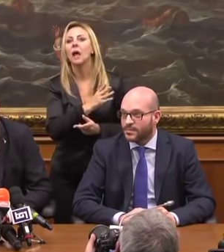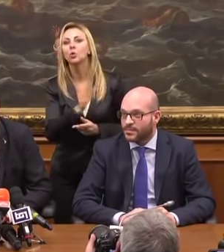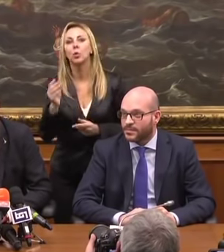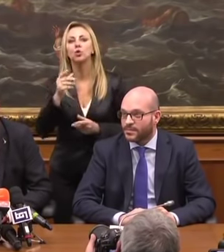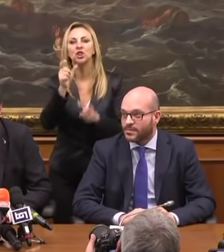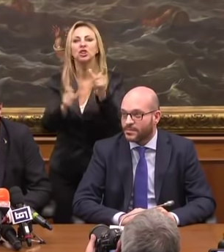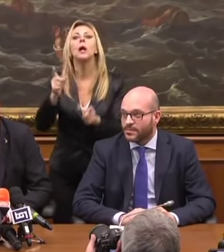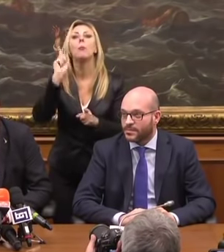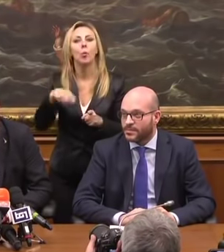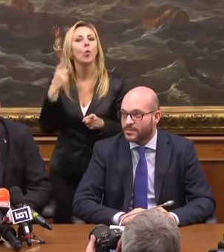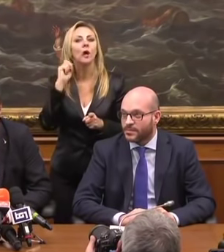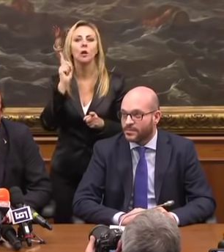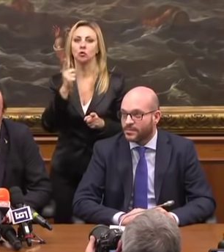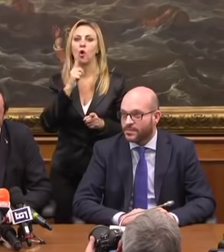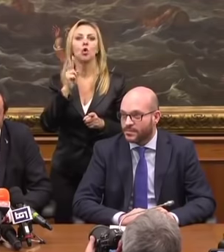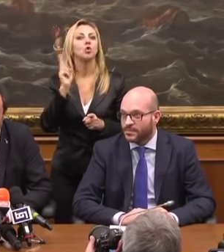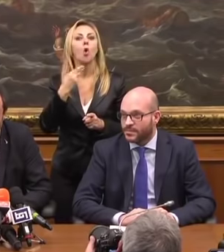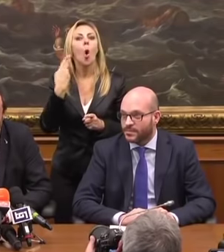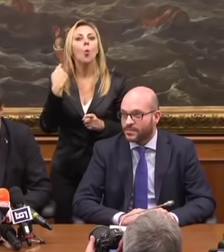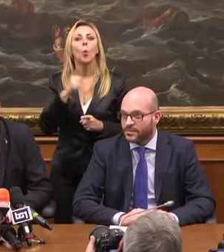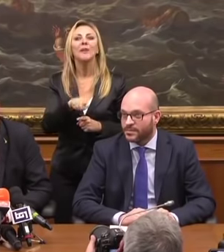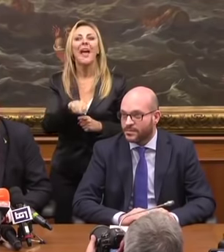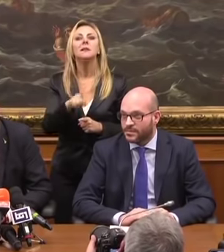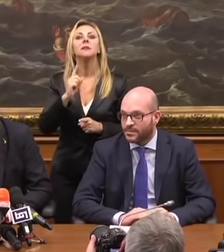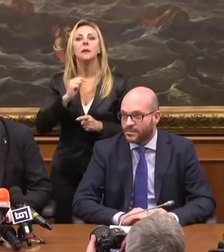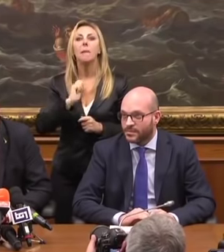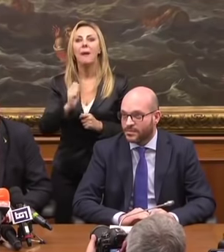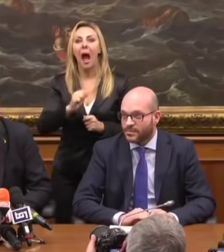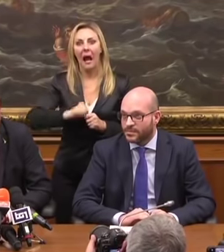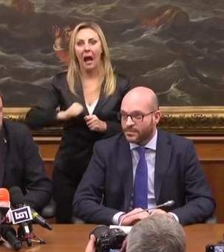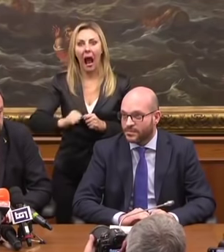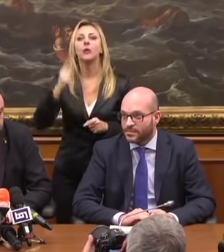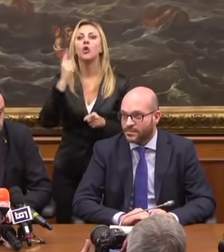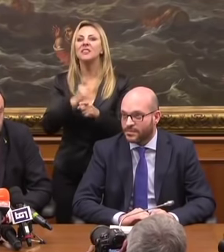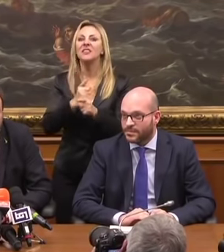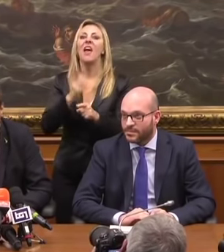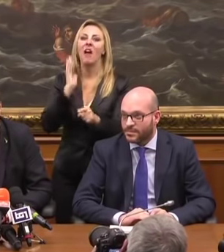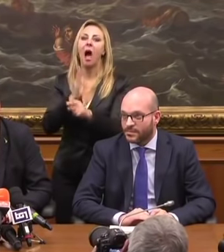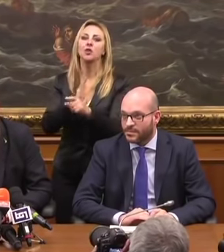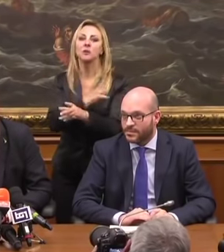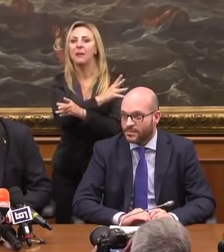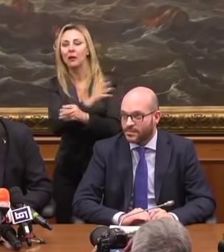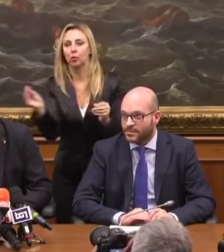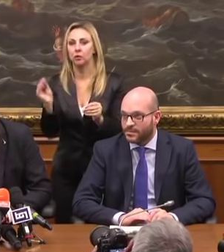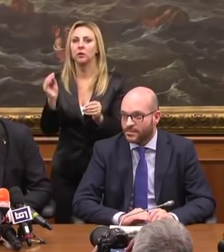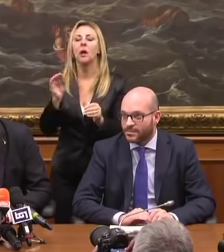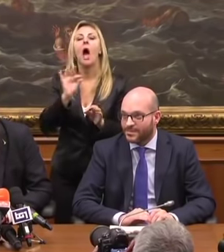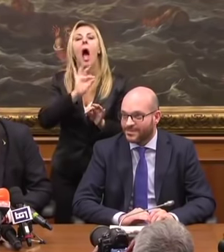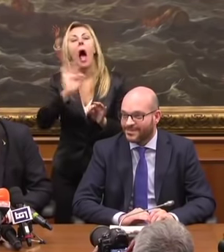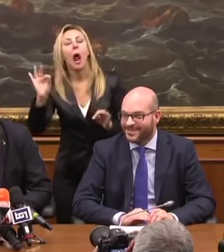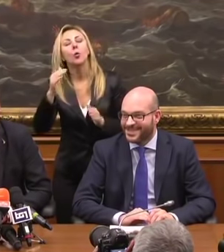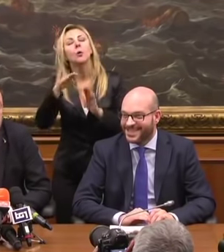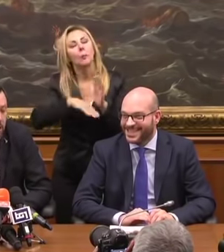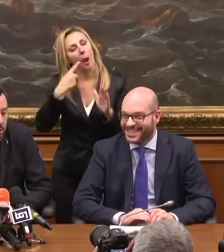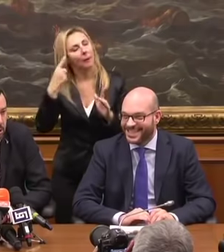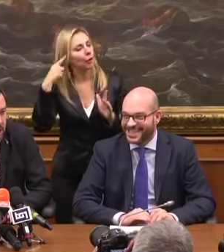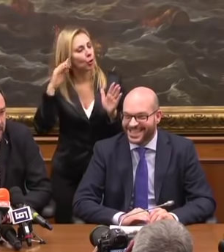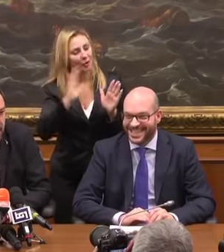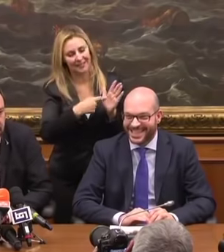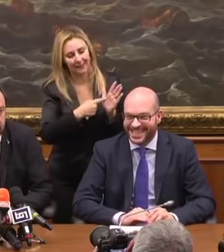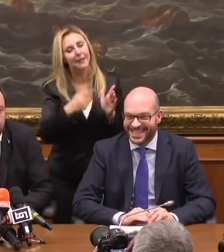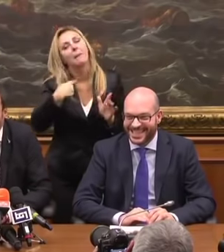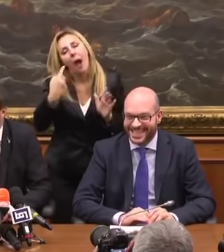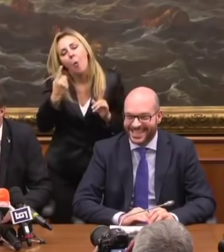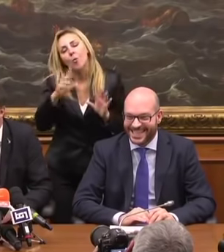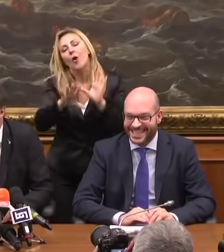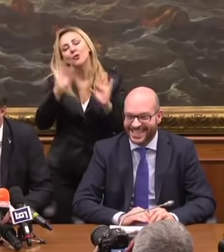udenti, sia fruibile da tutti i cittadini, anche dai non udenti. Poi magari qualche programma è meglio non sentirlo, però uno